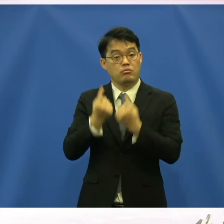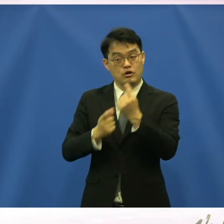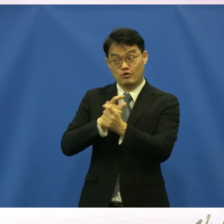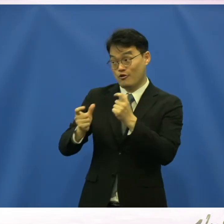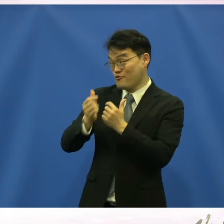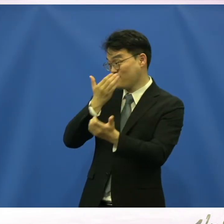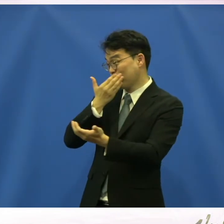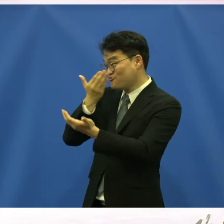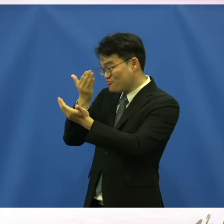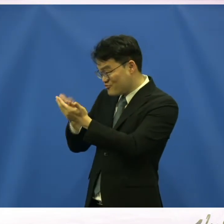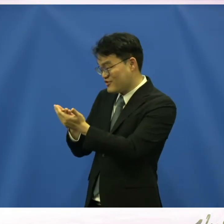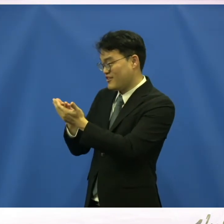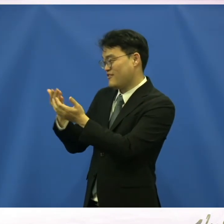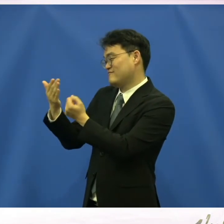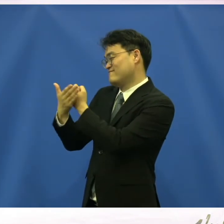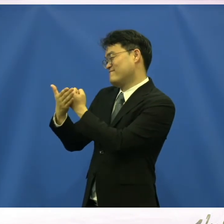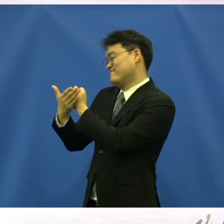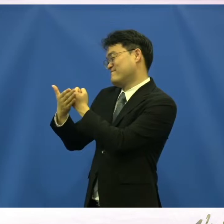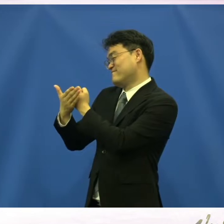그러면 끝난 겁니다, 여러분.